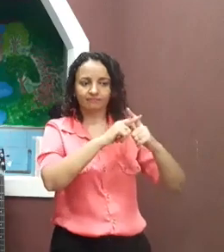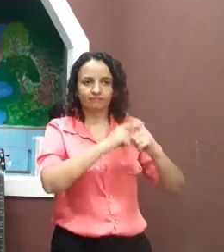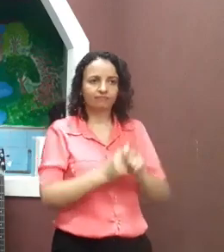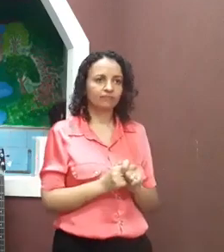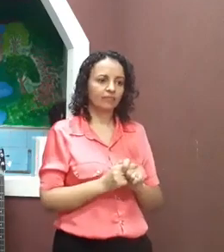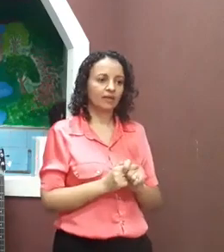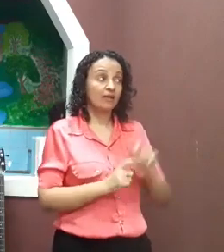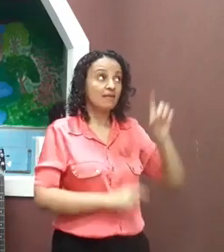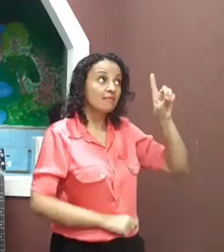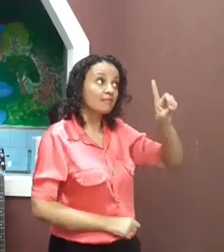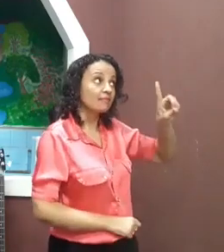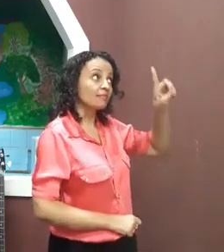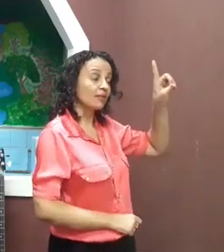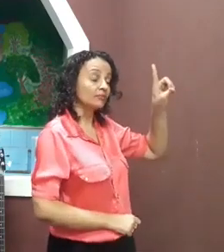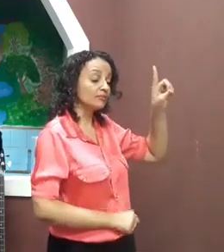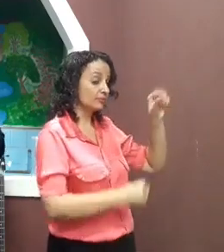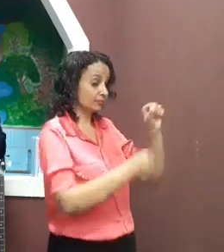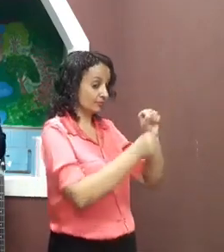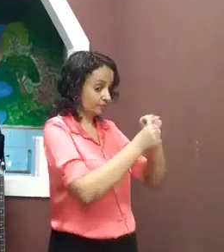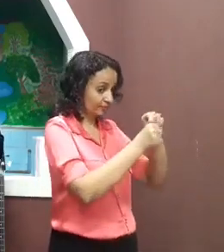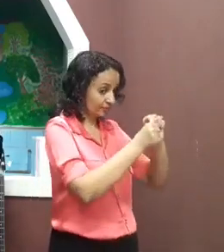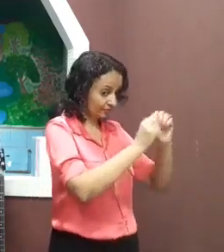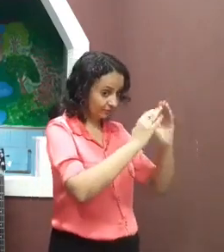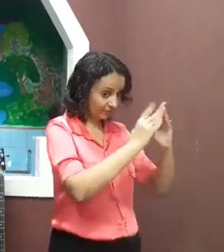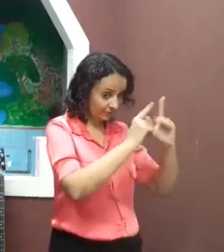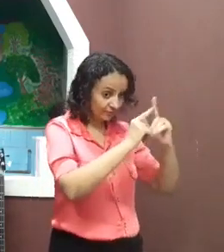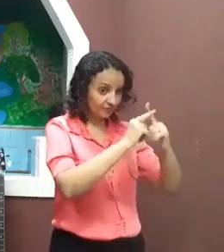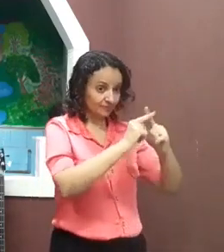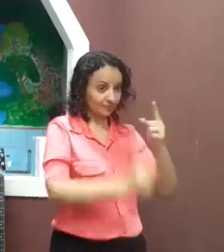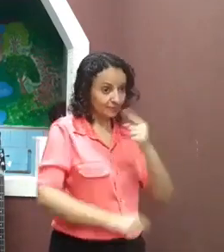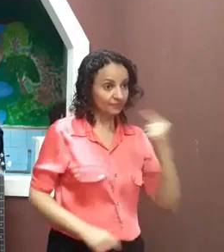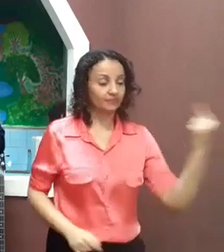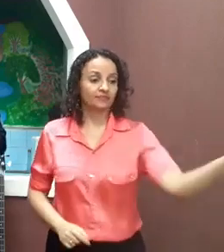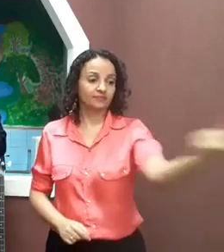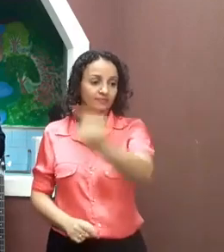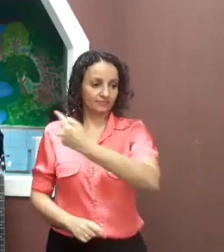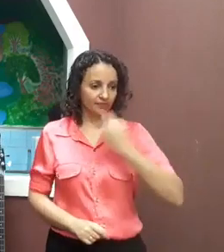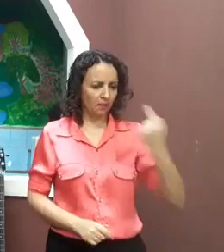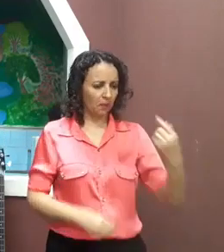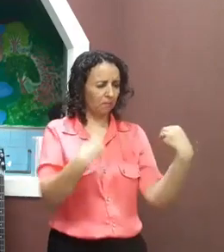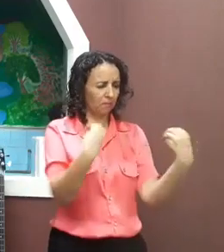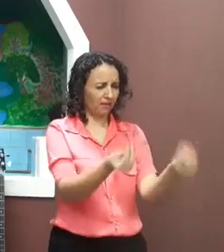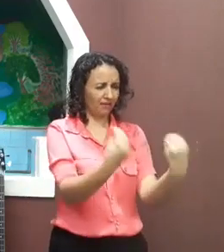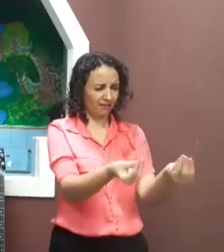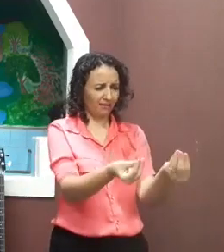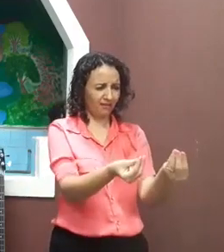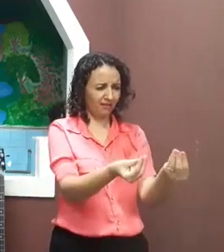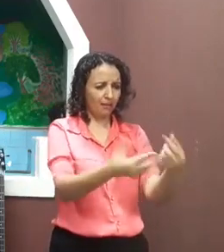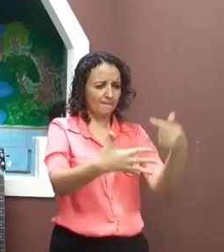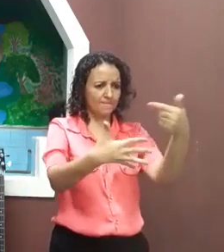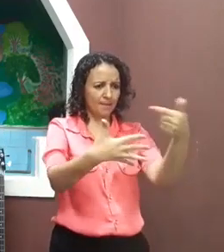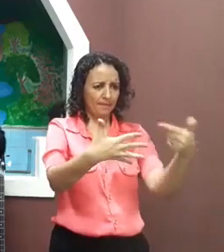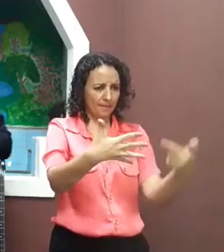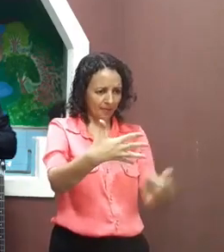Deus criou a igreja para 5 necessidades para